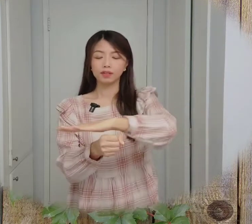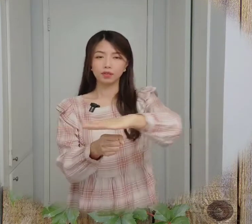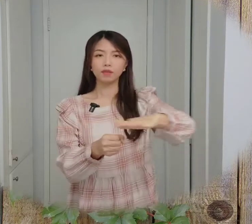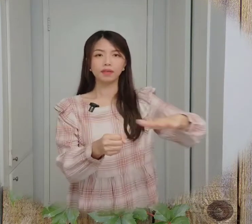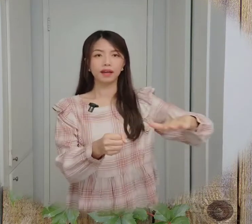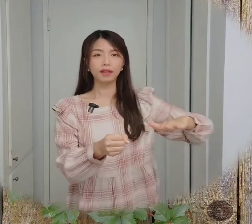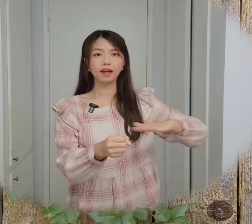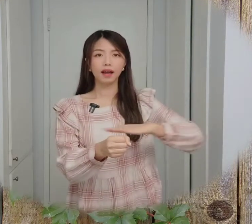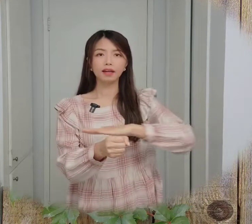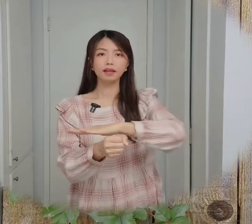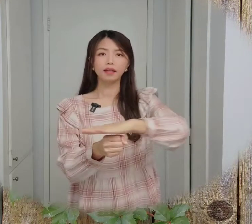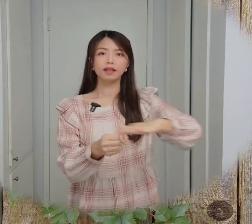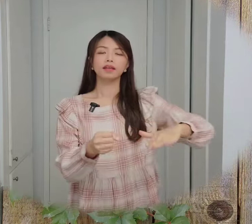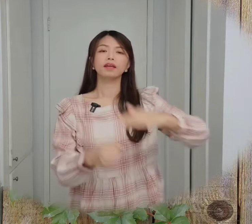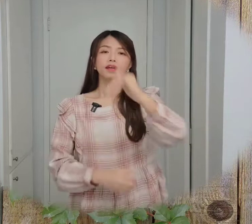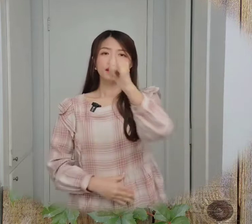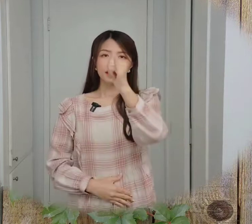사랑이라고 하는 뜻의 수어입니다. 사랑,